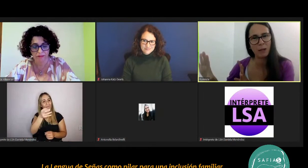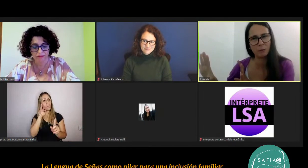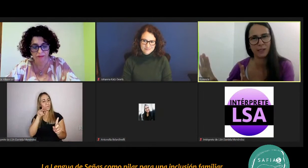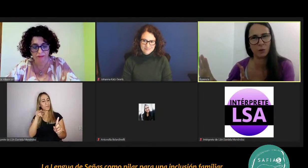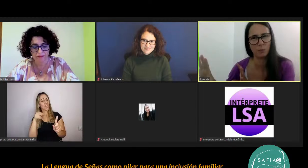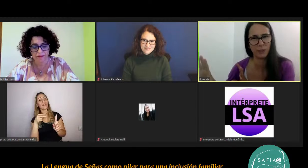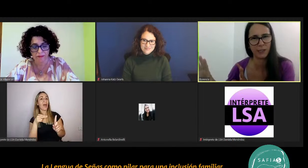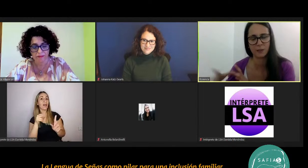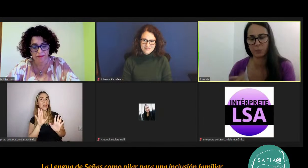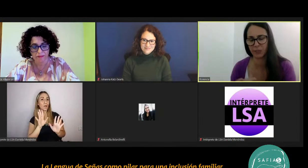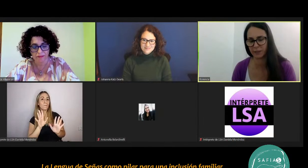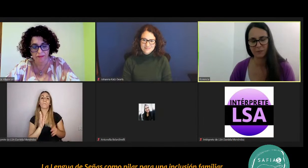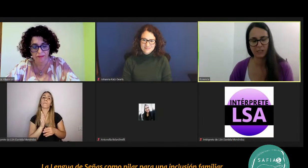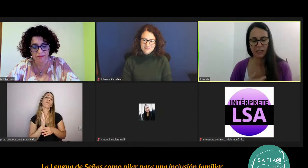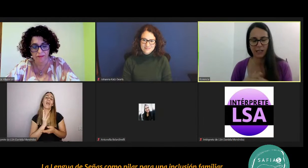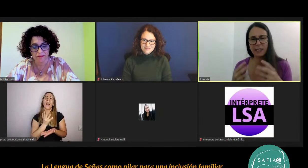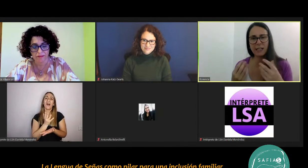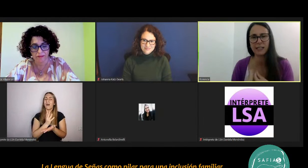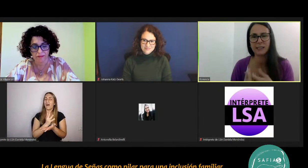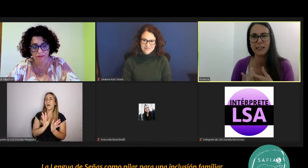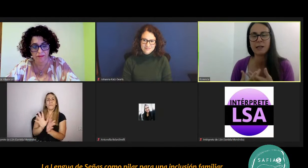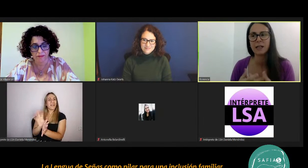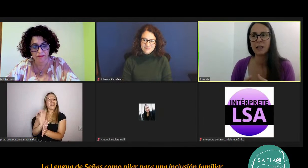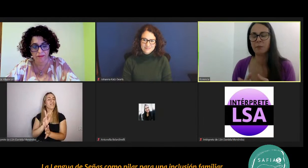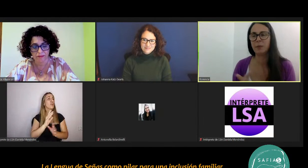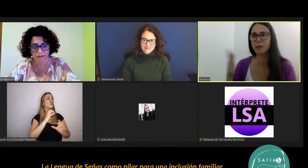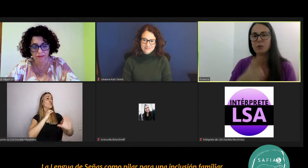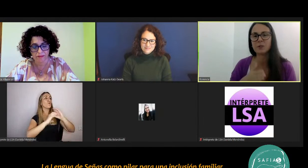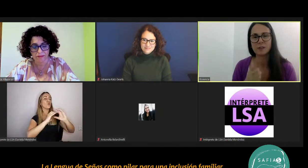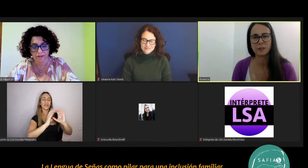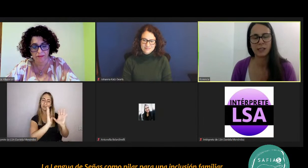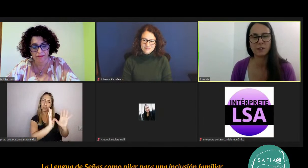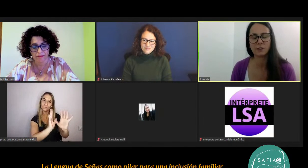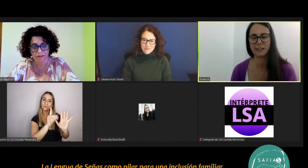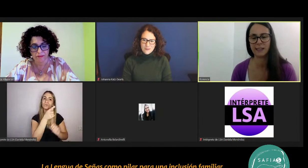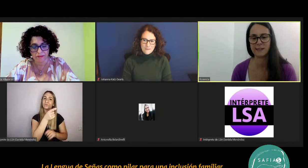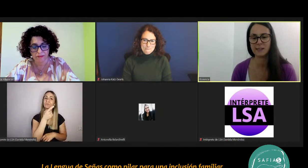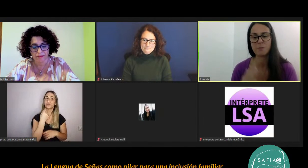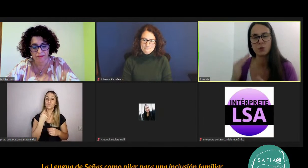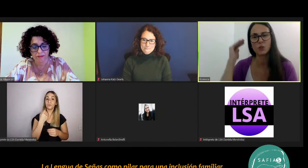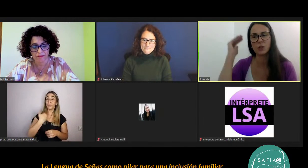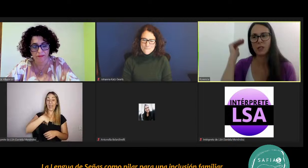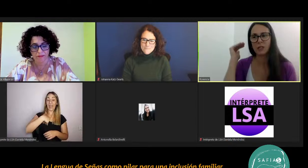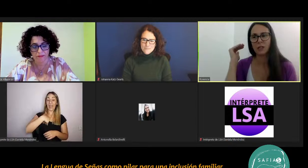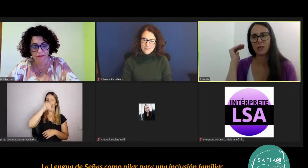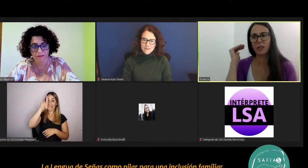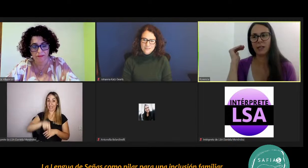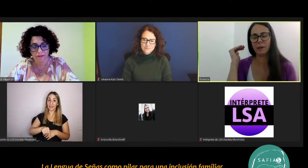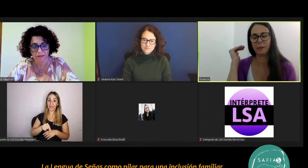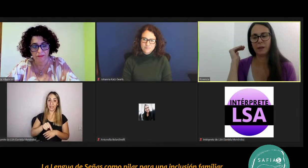de las pautas de comunicación, porque aquí en Argentina venimos, en esto que te decía, mucho